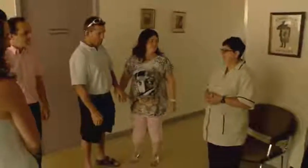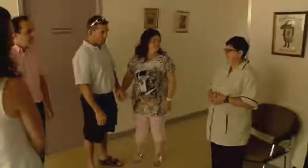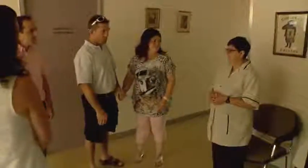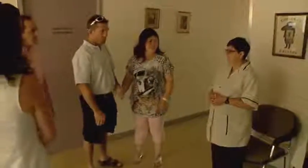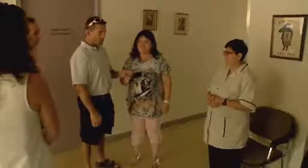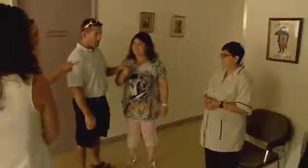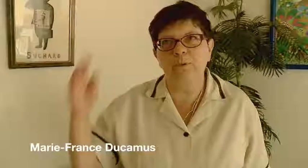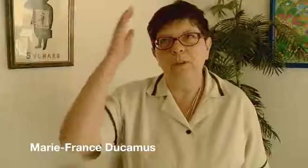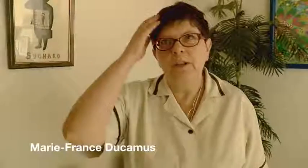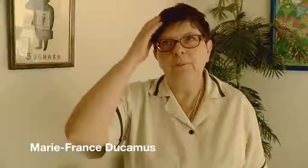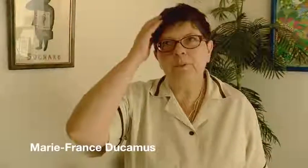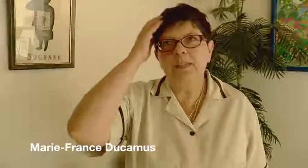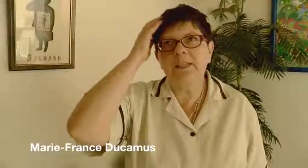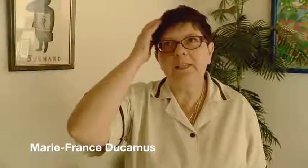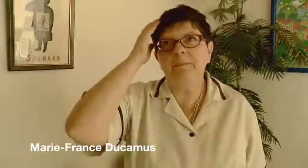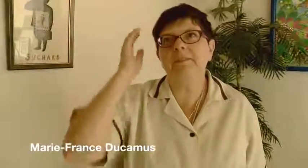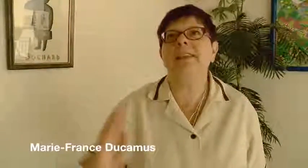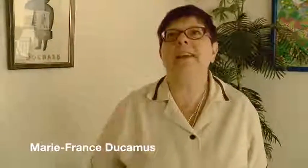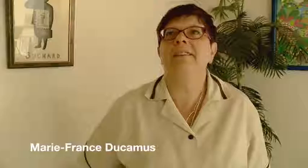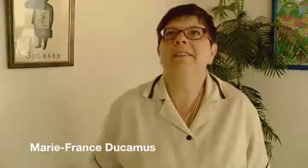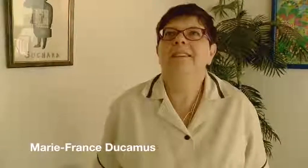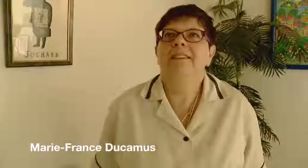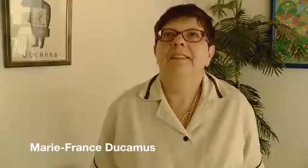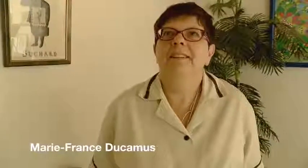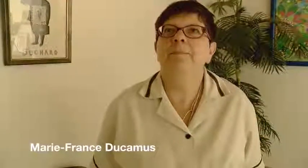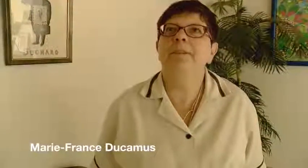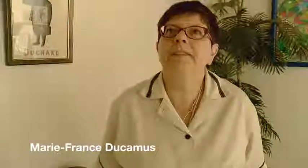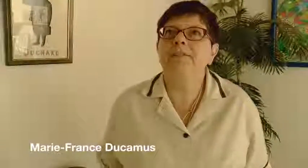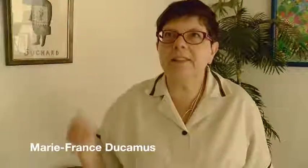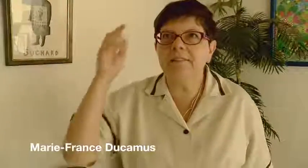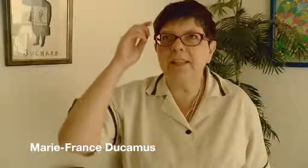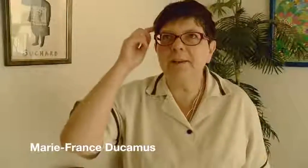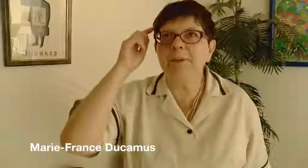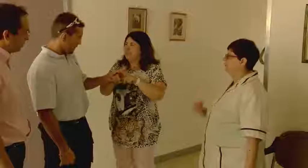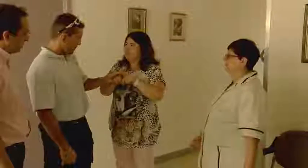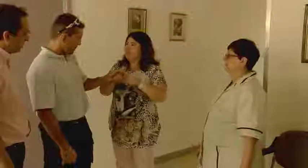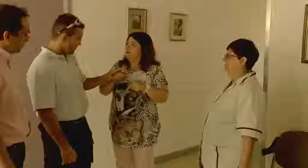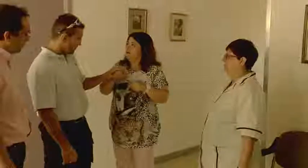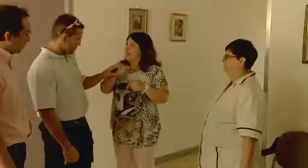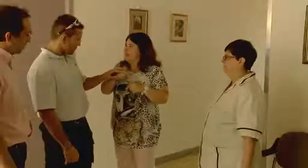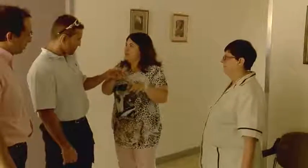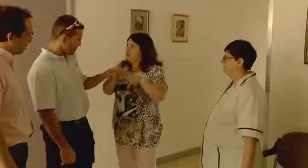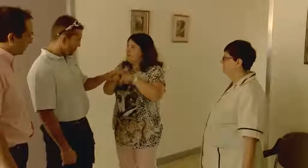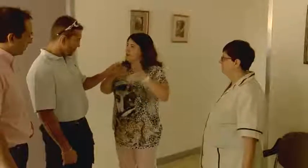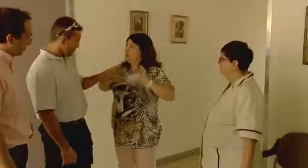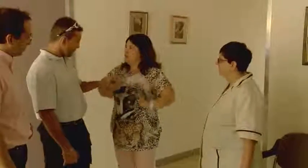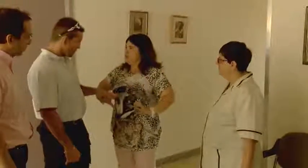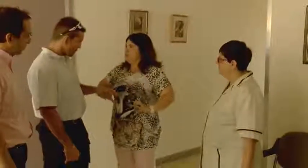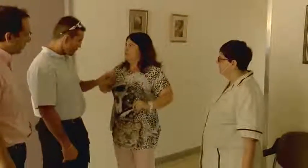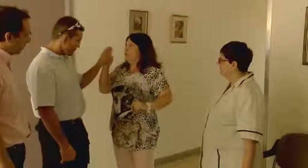du bien pour l'équilibre mental. Et puis ça fait travailler la mémoire aussi. C'est un sport pas